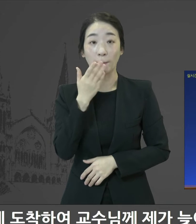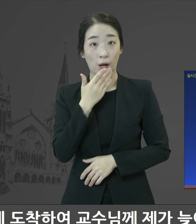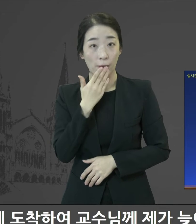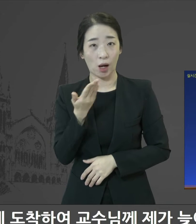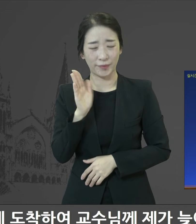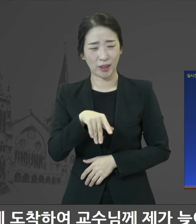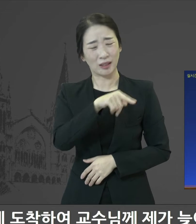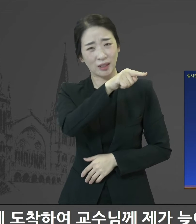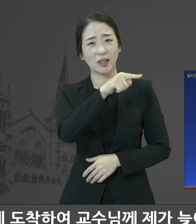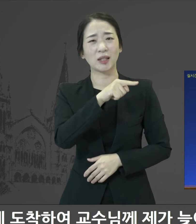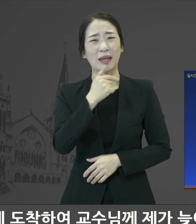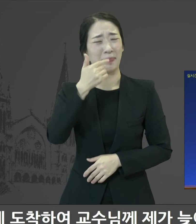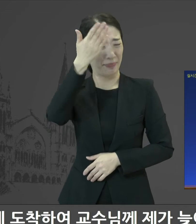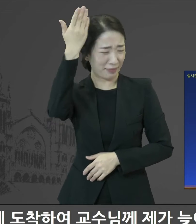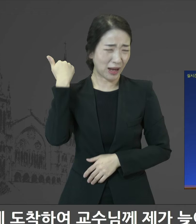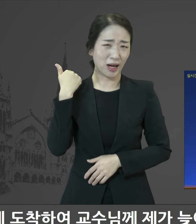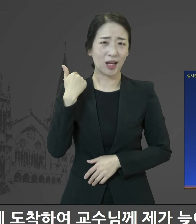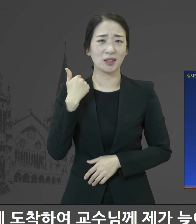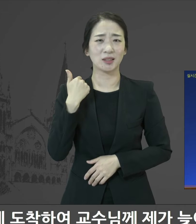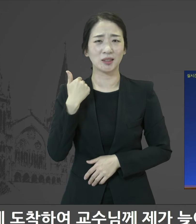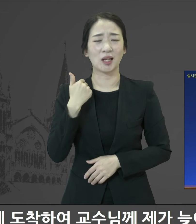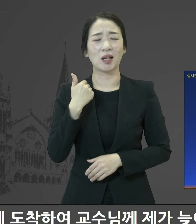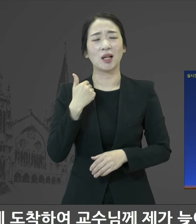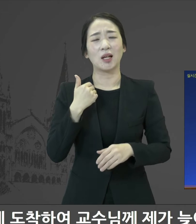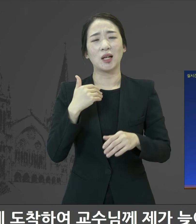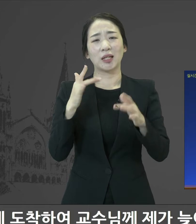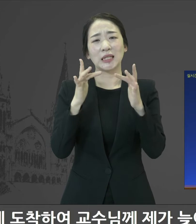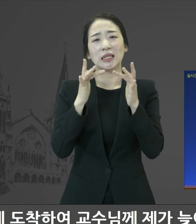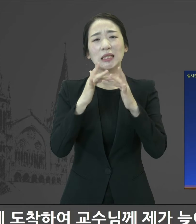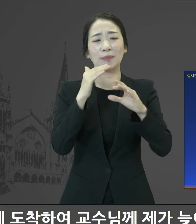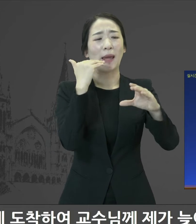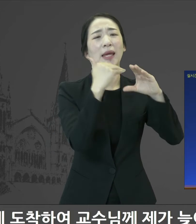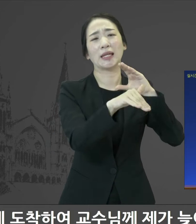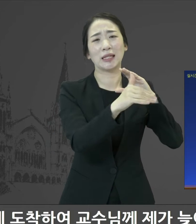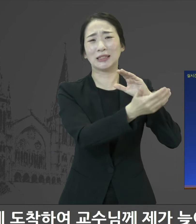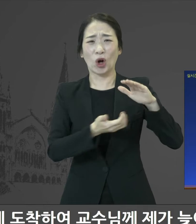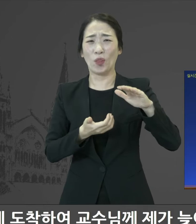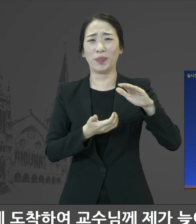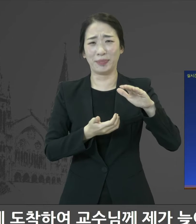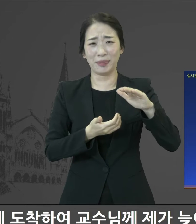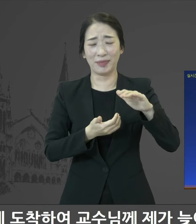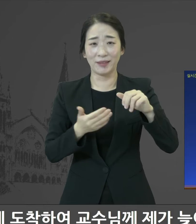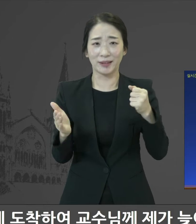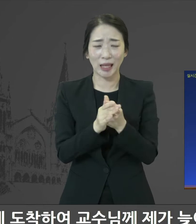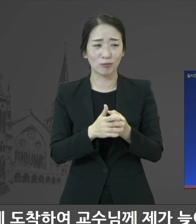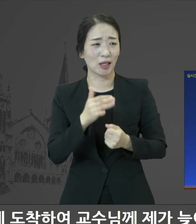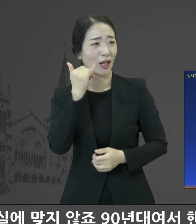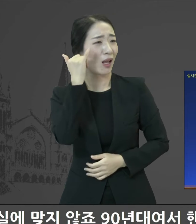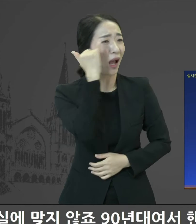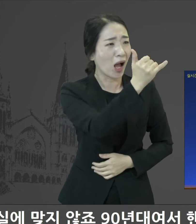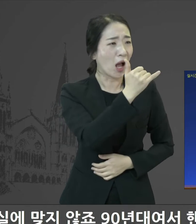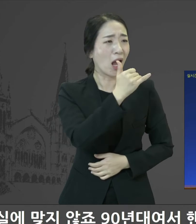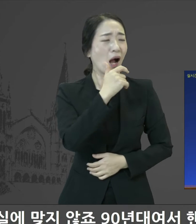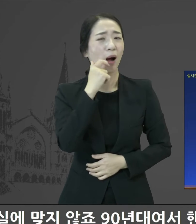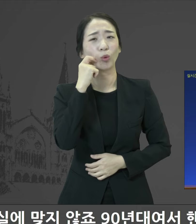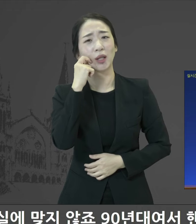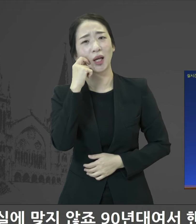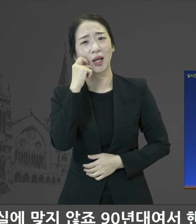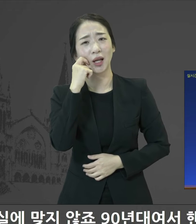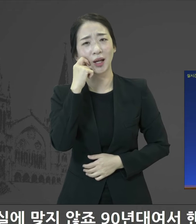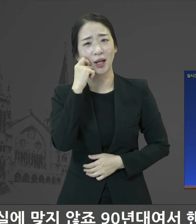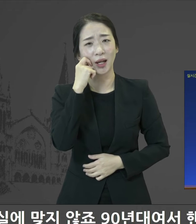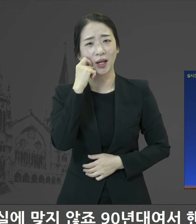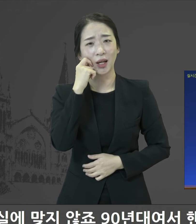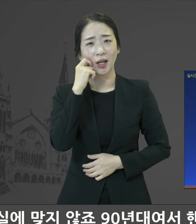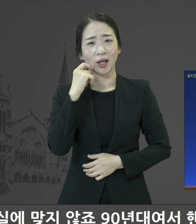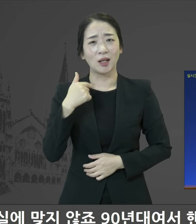그리고 SNS 없었고요. 이메일 아직 나오기 전이었습니다. 그래서 연락할 방법이라고는 전화기밖에 없었던 거고요. 전화도